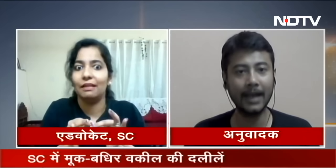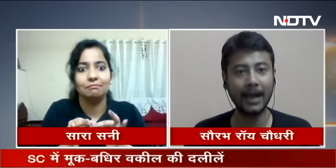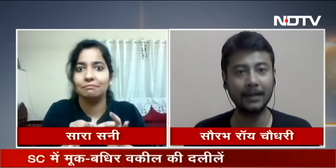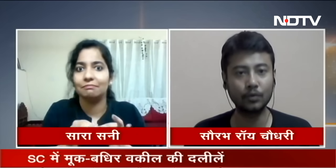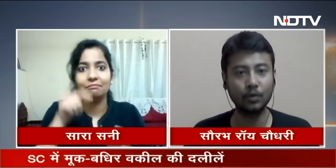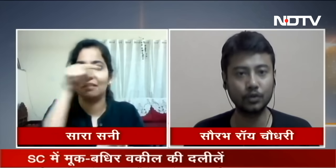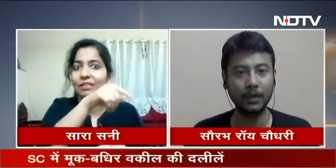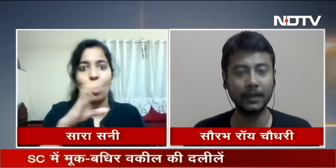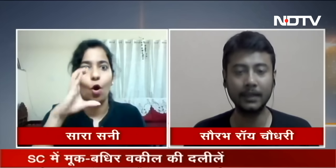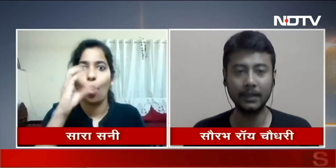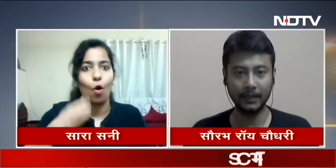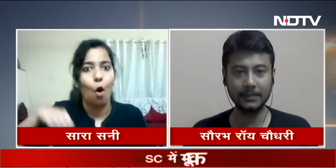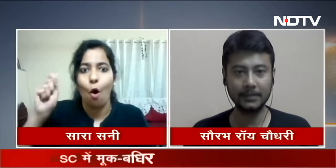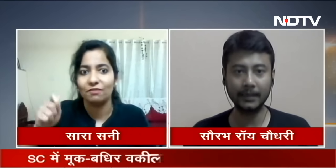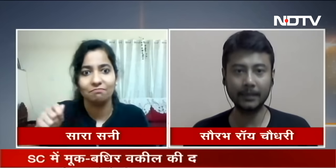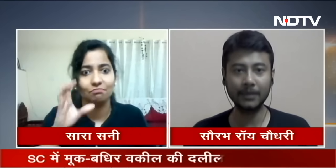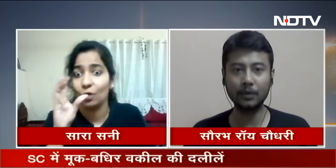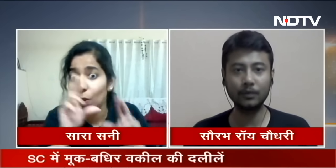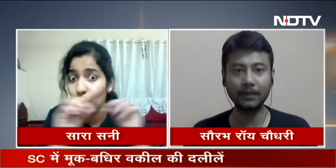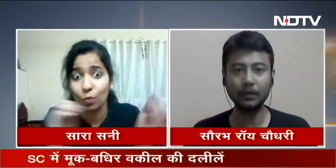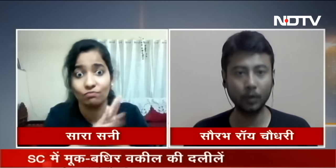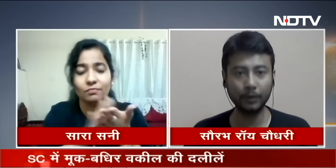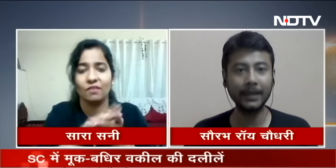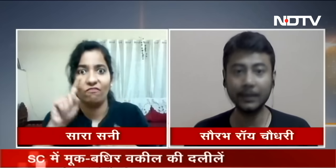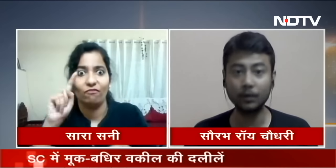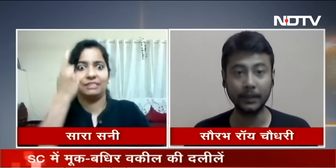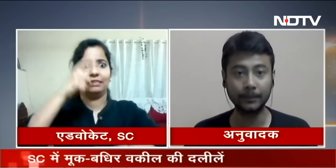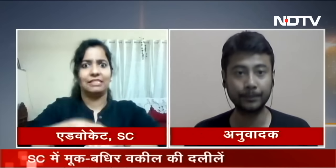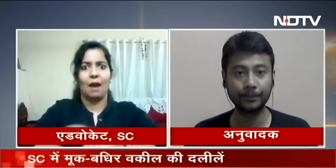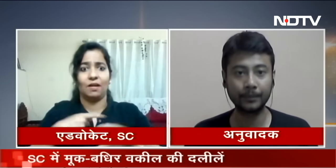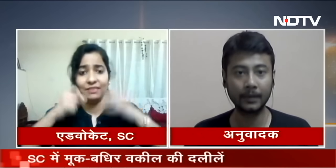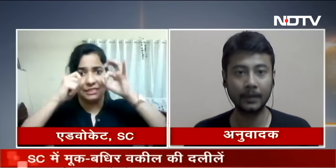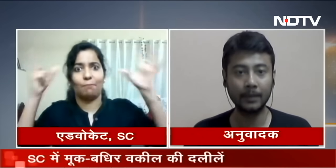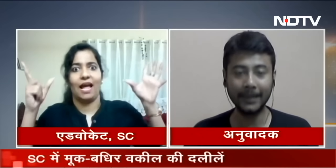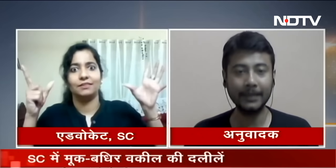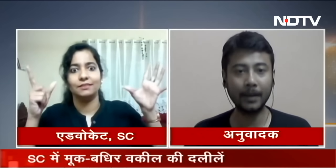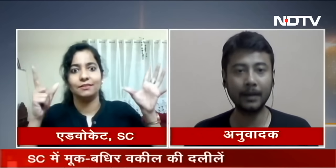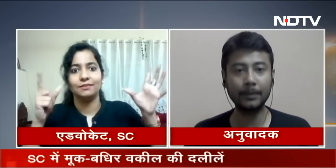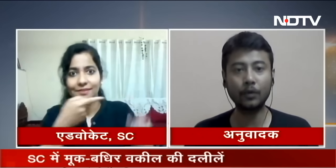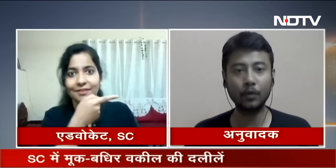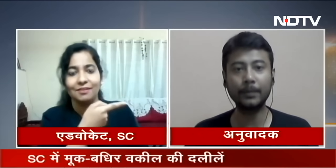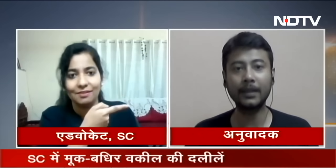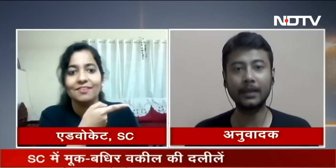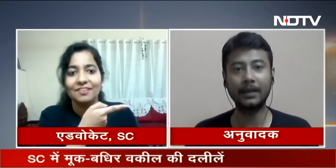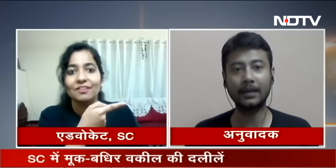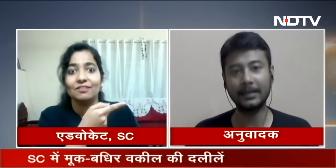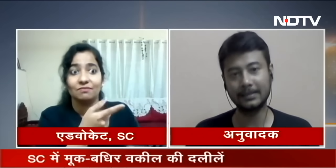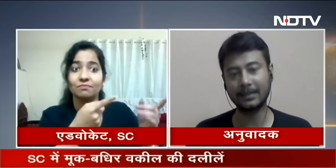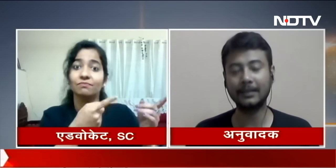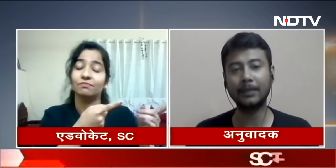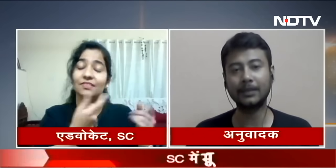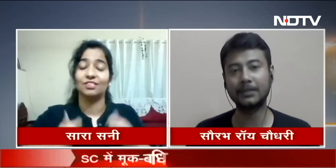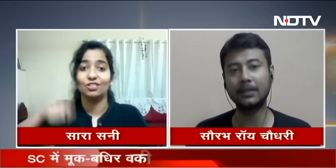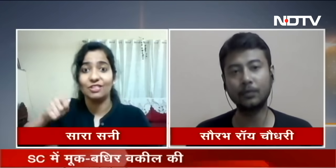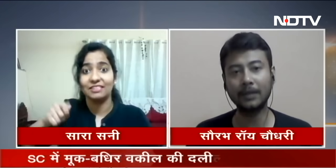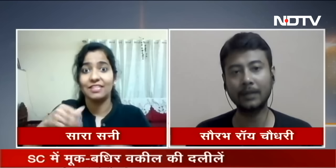रहे हैं ये एक्ट लागू हो चुका है लेकिन सांकेतिक भाषा अनुवादक कोर्ट में नहीं होते हैं। पहली बार हमने कोर्ट में